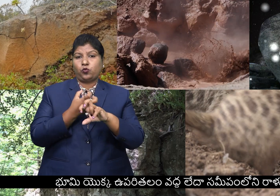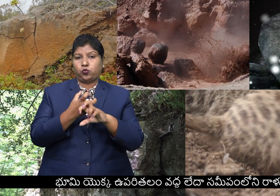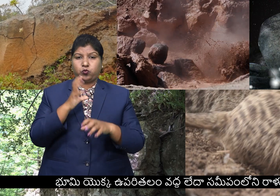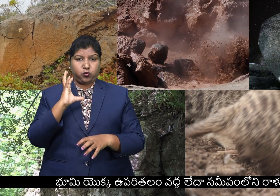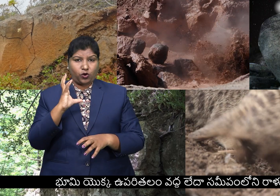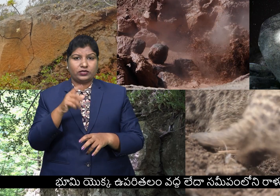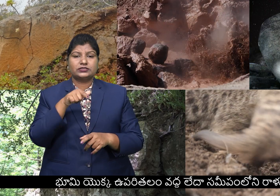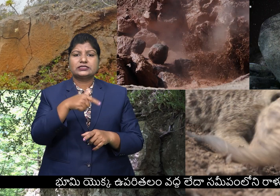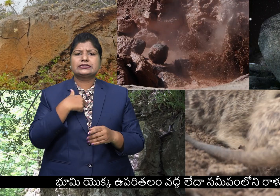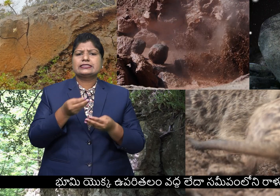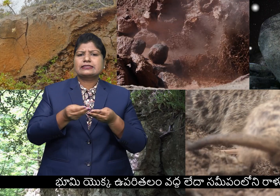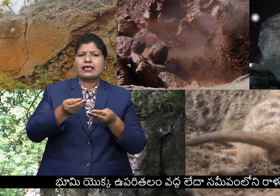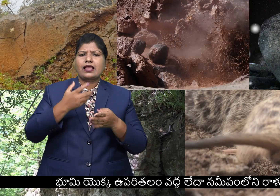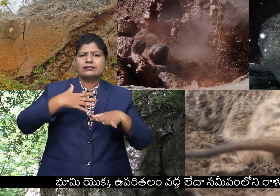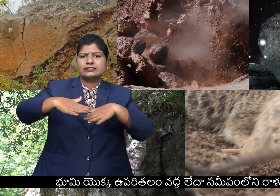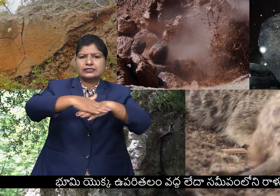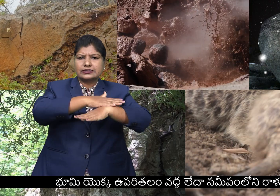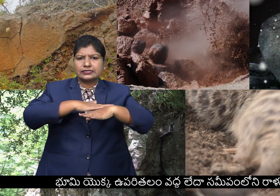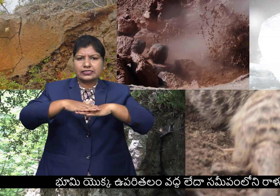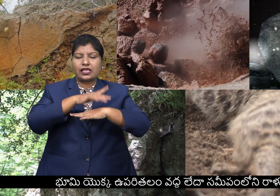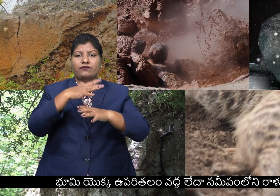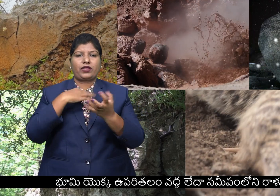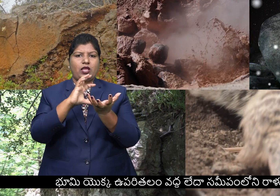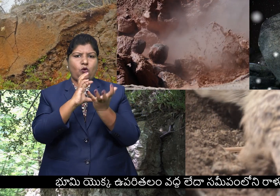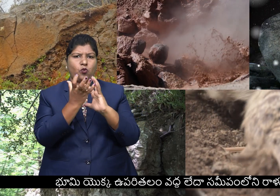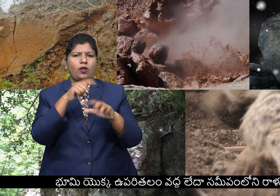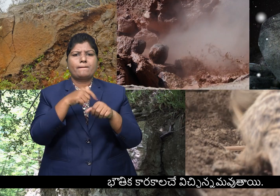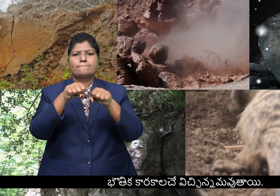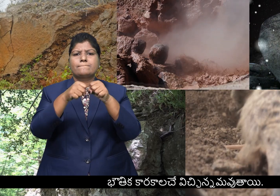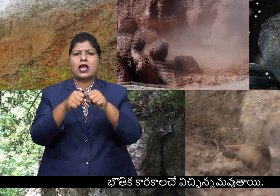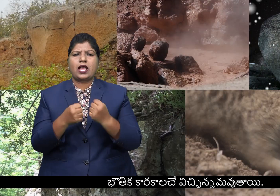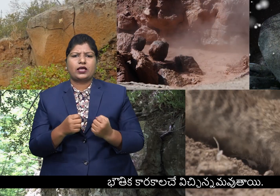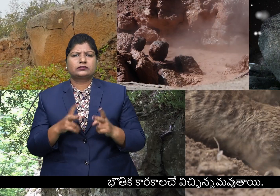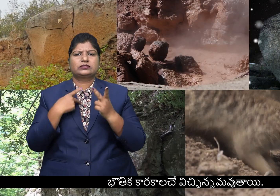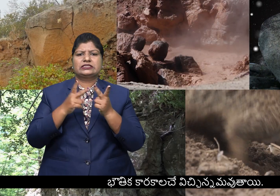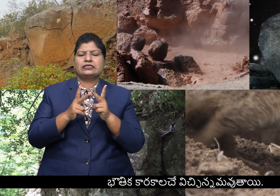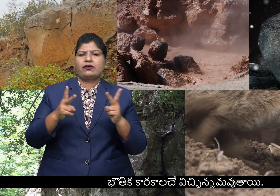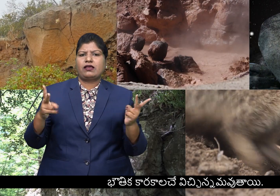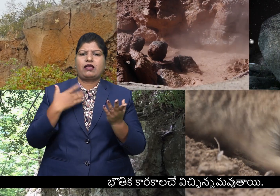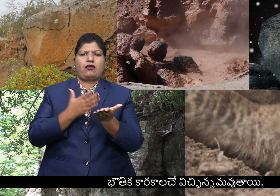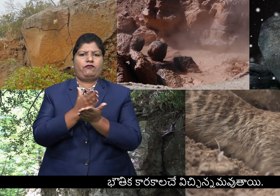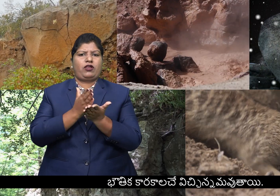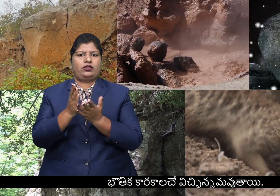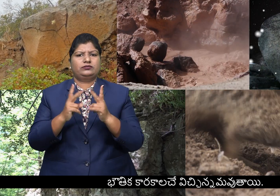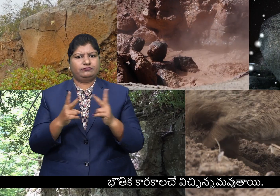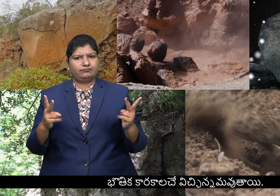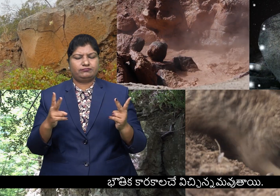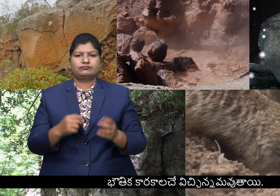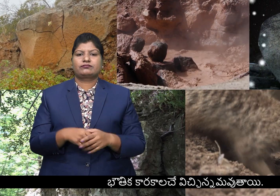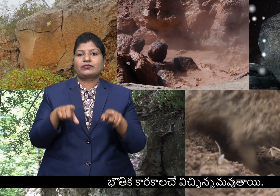వద్ద లేదా సమీపంలోని రాళ్ళు వివిధ భౌతిక కారకాలచే విచ్ఛిన్నమవుతాయి.